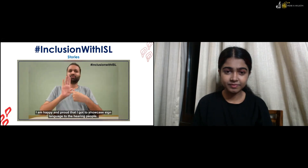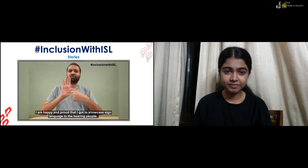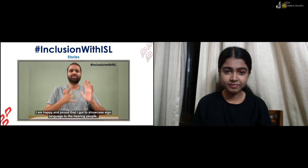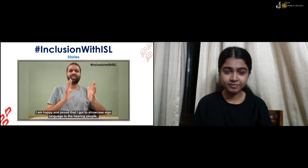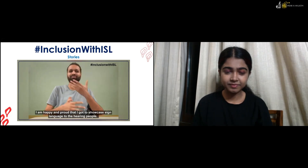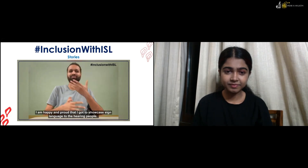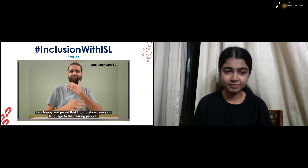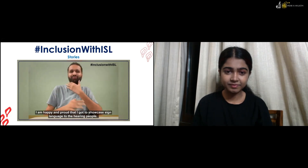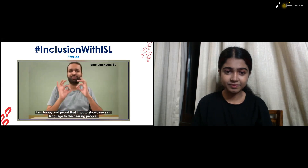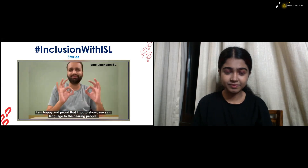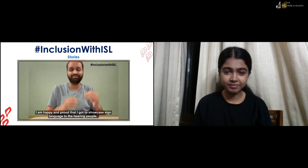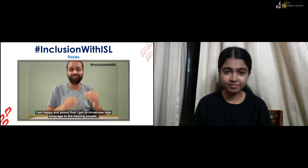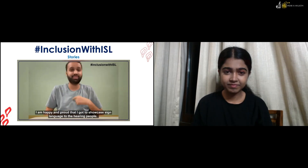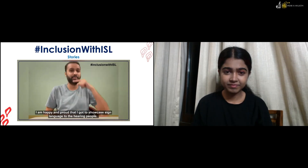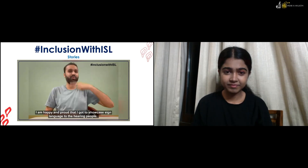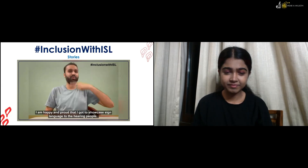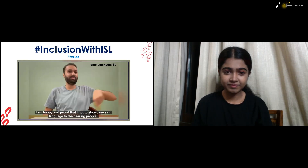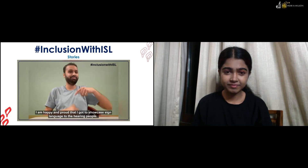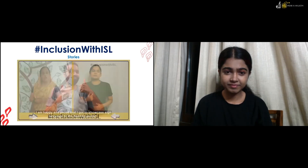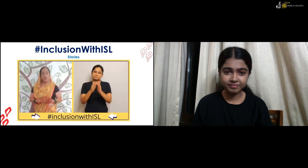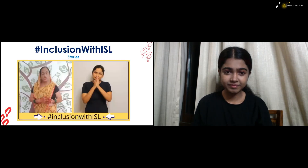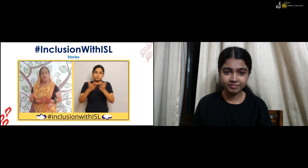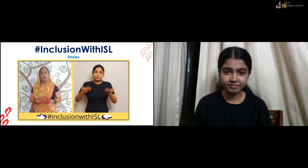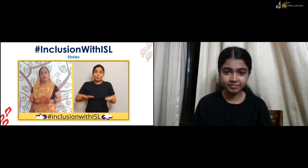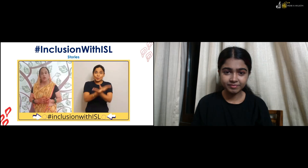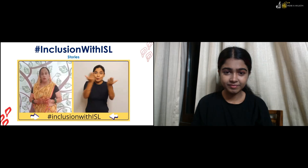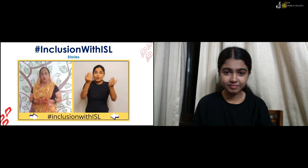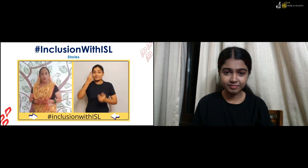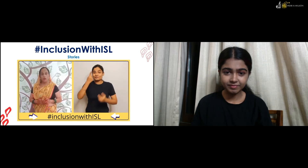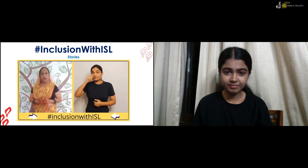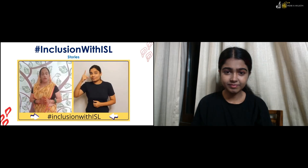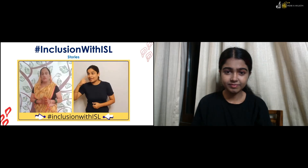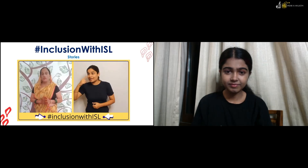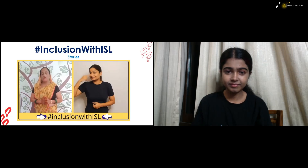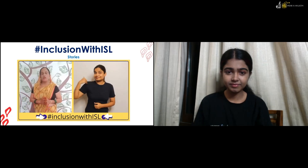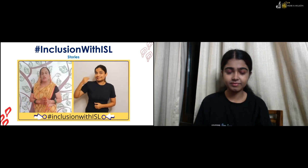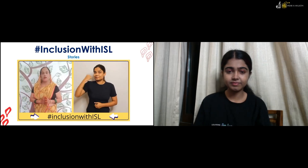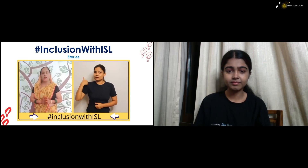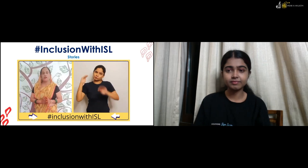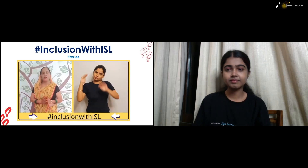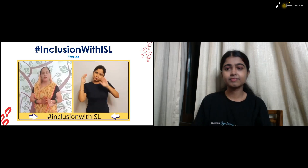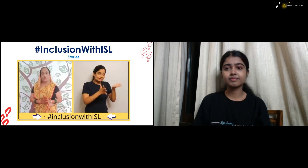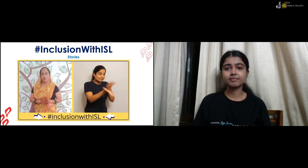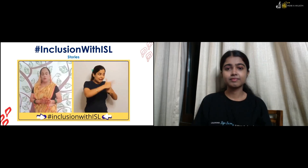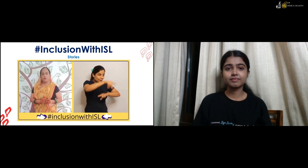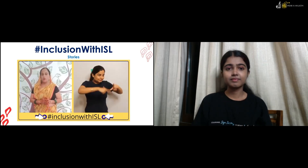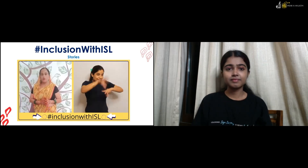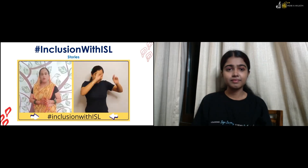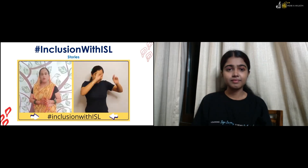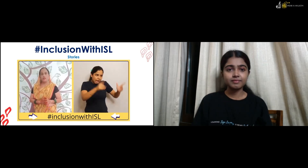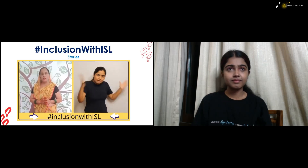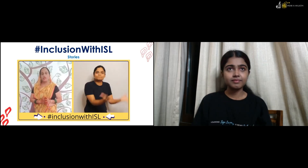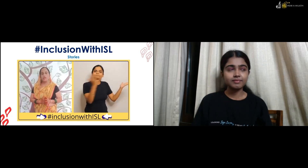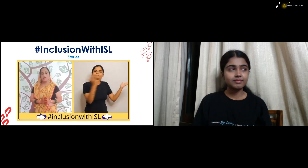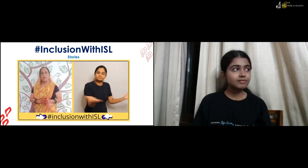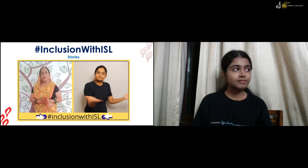language. So, we can easily show other people that they are sign language and we are proud of it. अधिकार हम दोनों को सबको